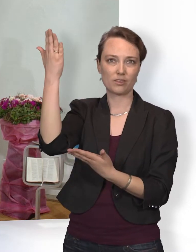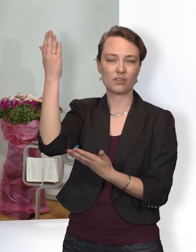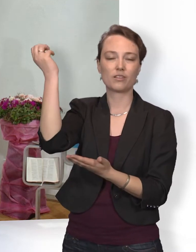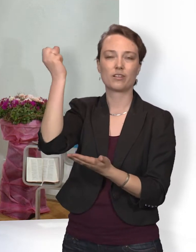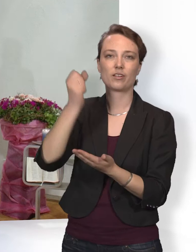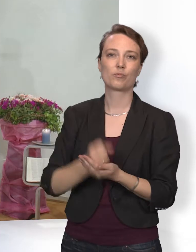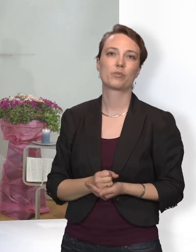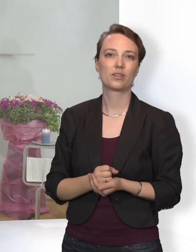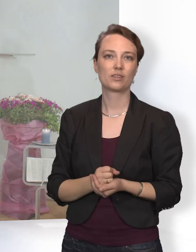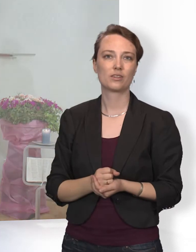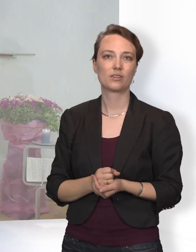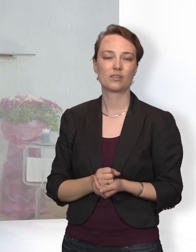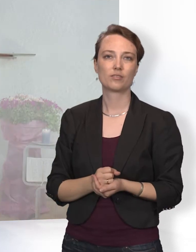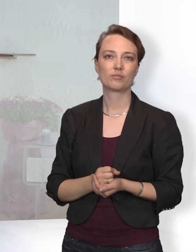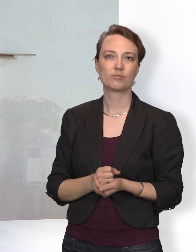Amen.